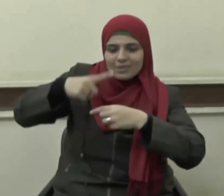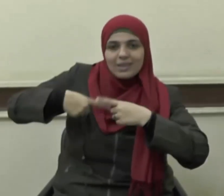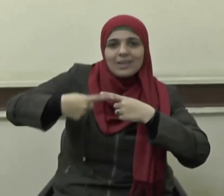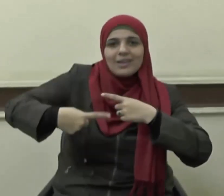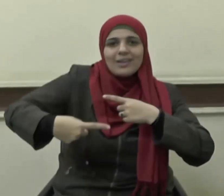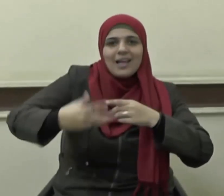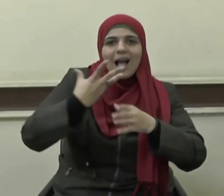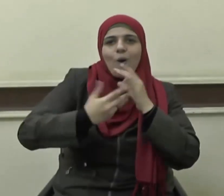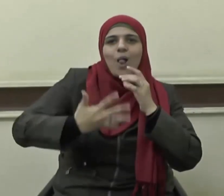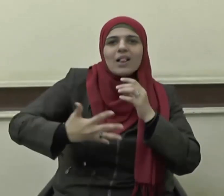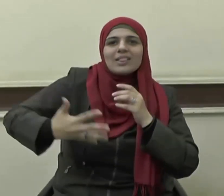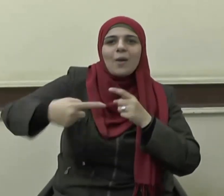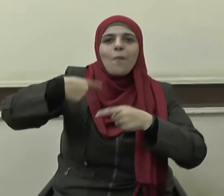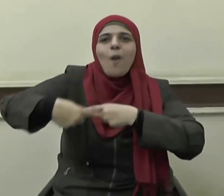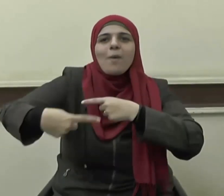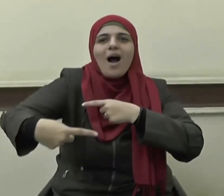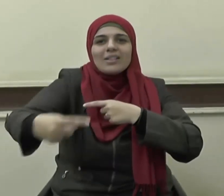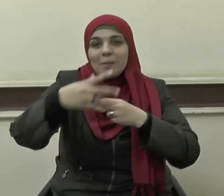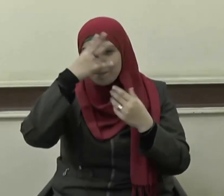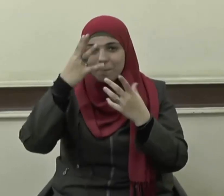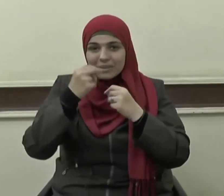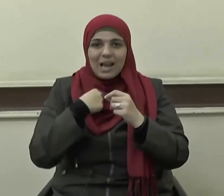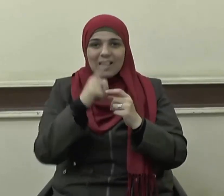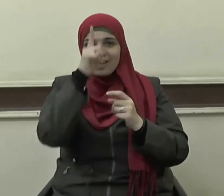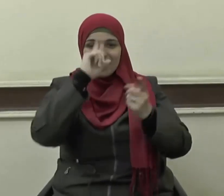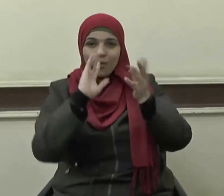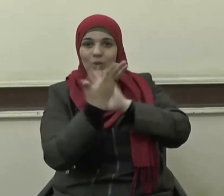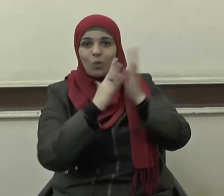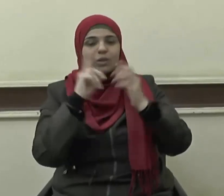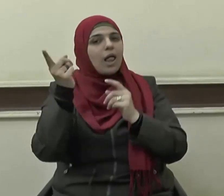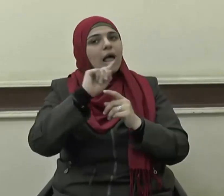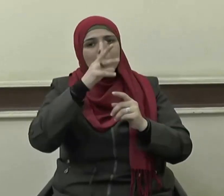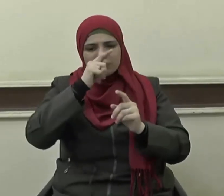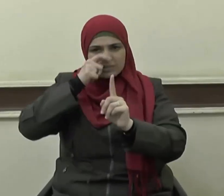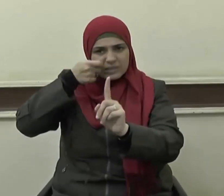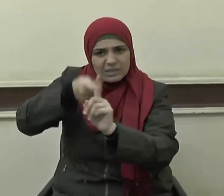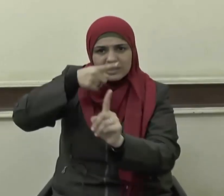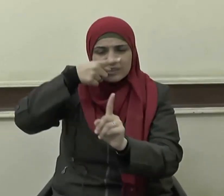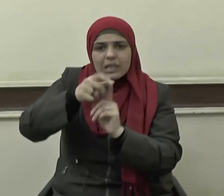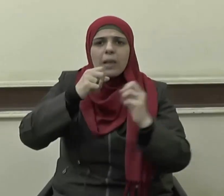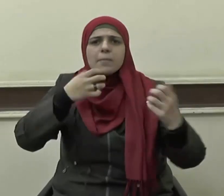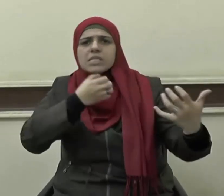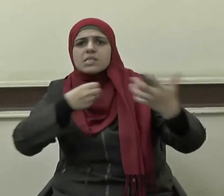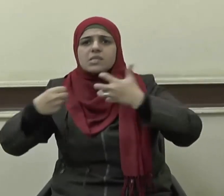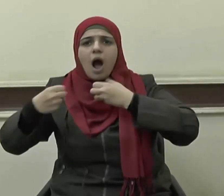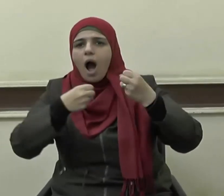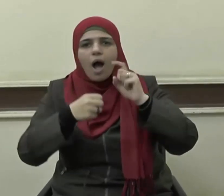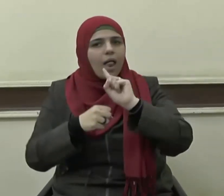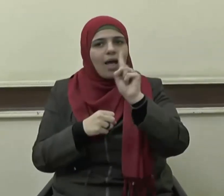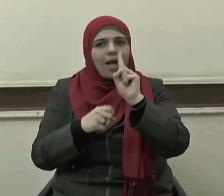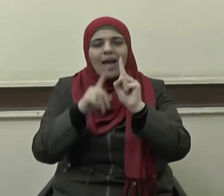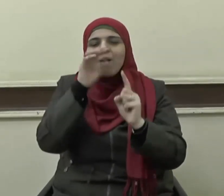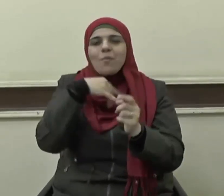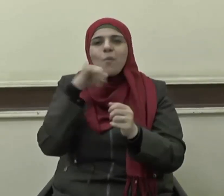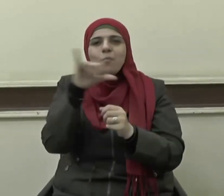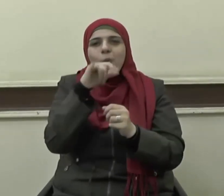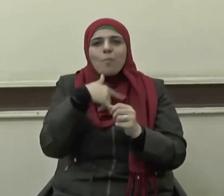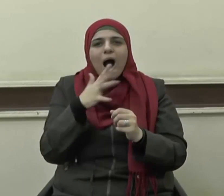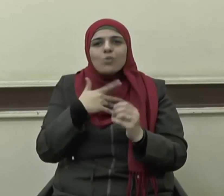المتعاقبة ليست علاقة إقصاء ولا صراع إنما هي علاقة تكامل